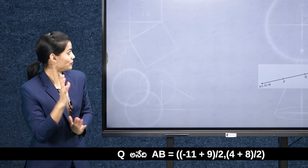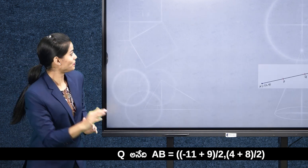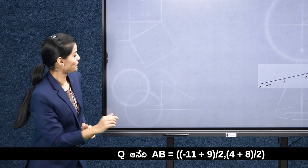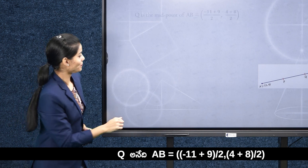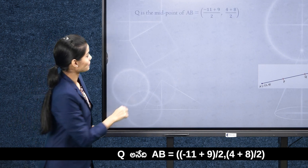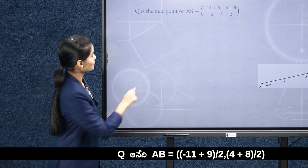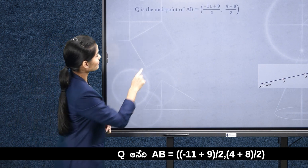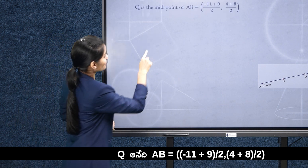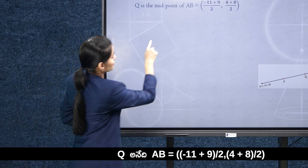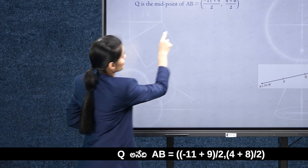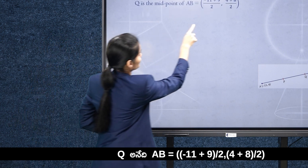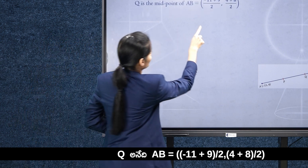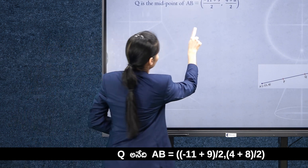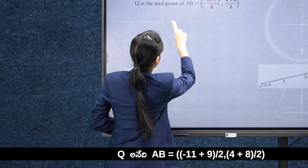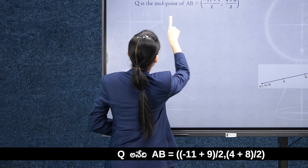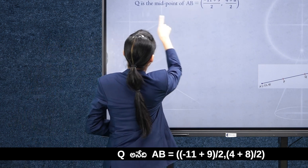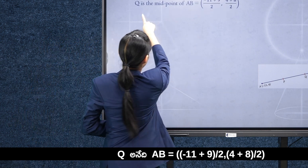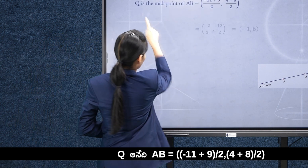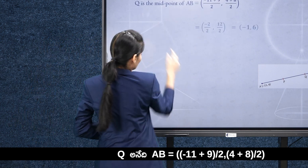క్యూ అనేది ఏబి